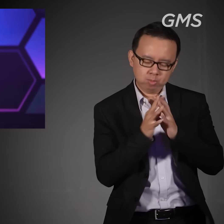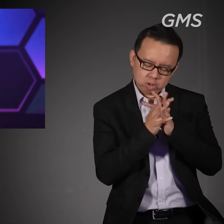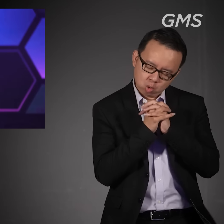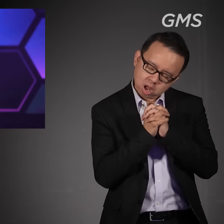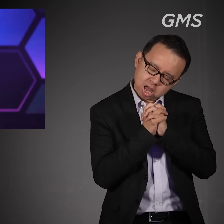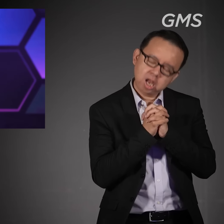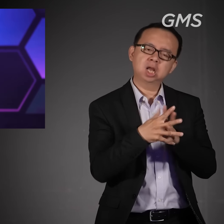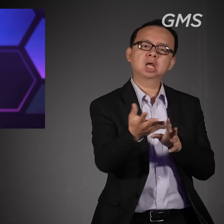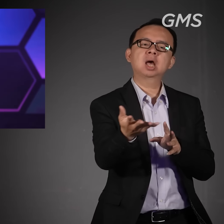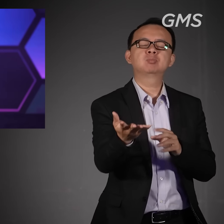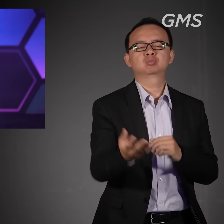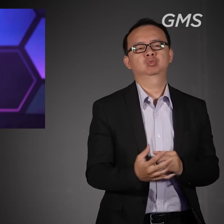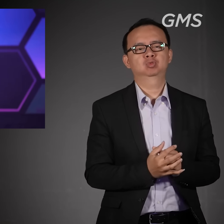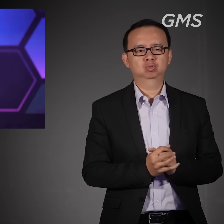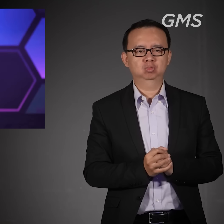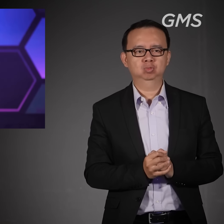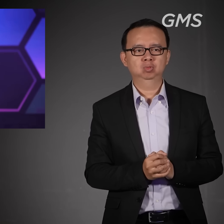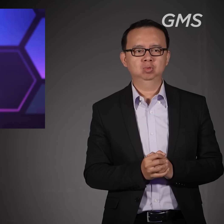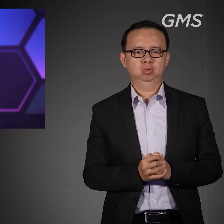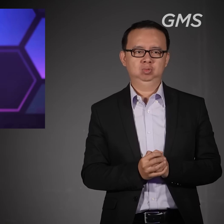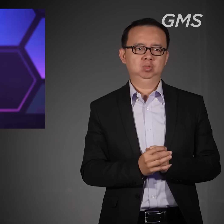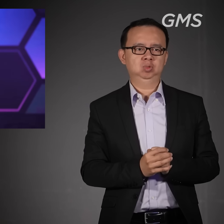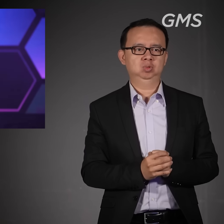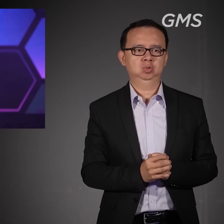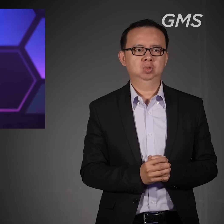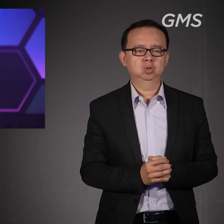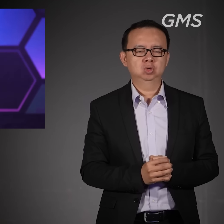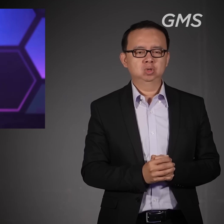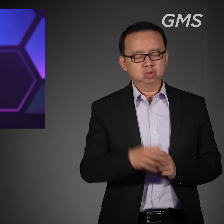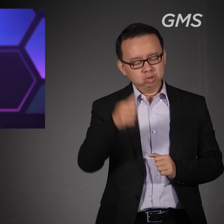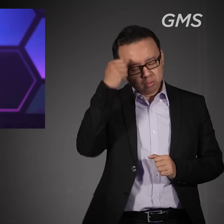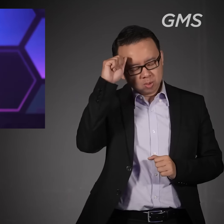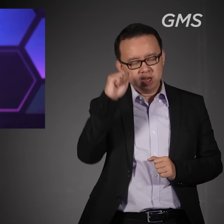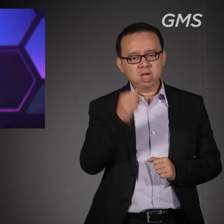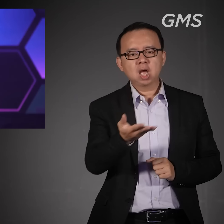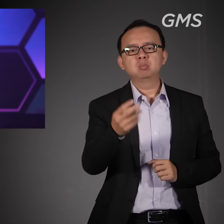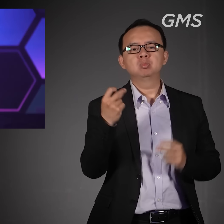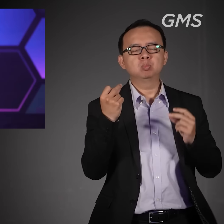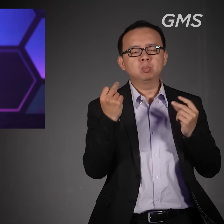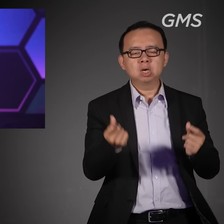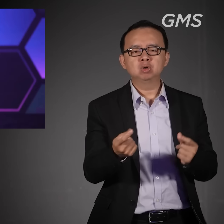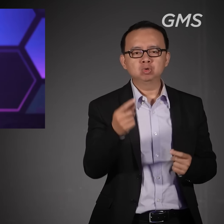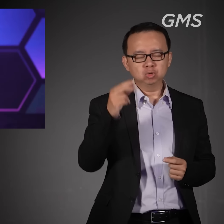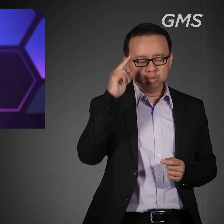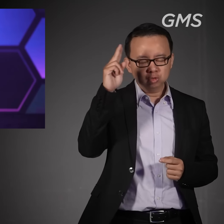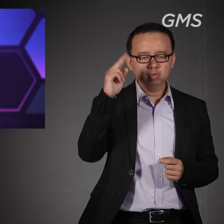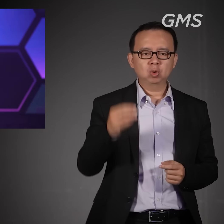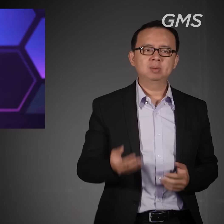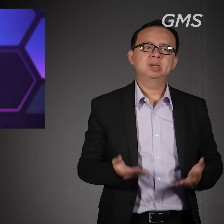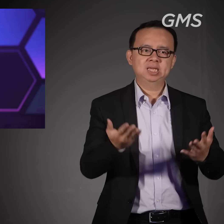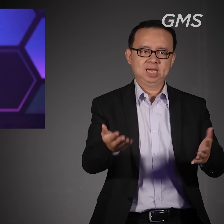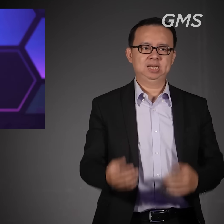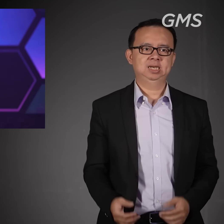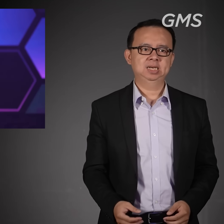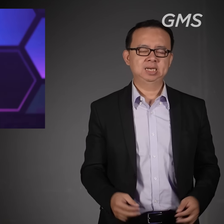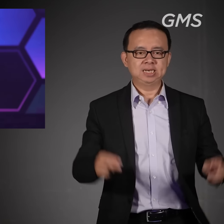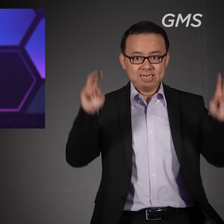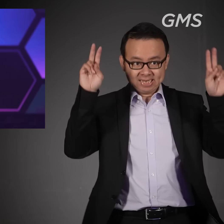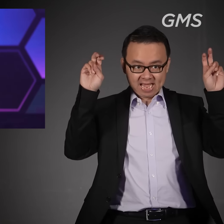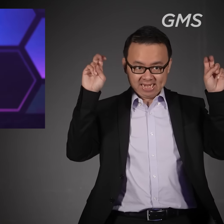selalu terpelihara. Dan apapun yang Anda butuhkan disediakan. Hari ini khotbah saya berjudul Yesus on